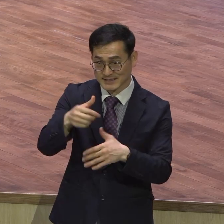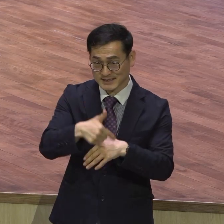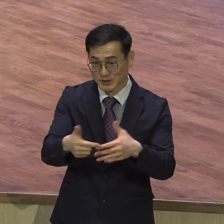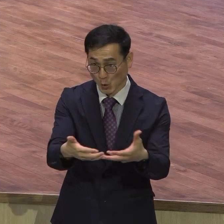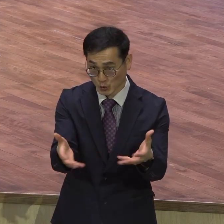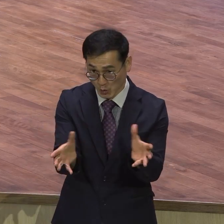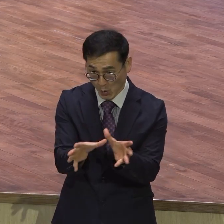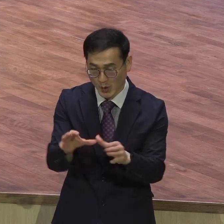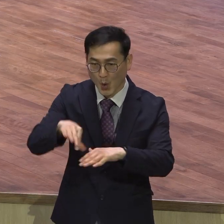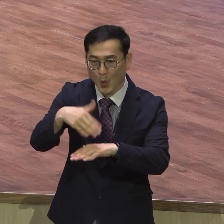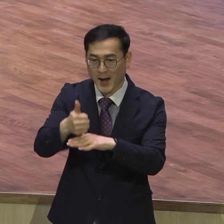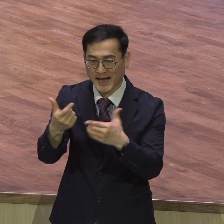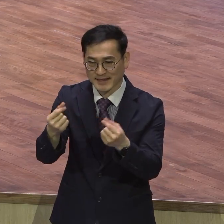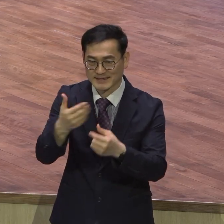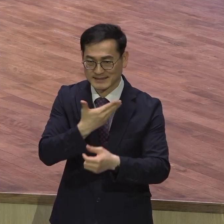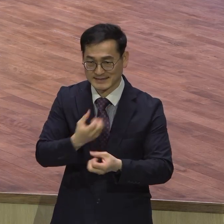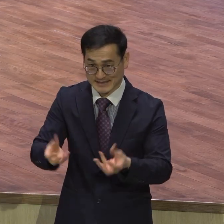왕같은 제사장들이요.